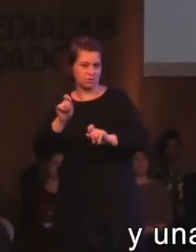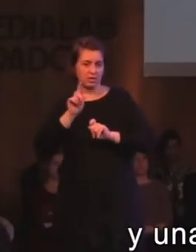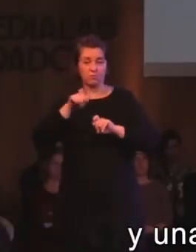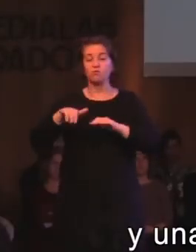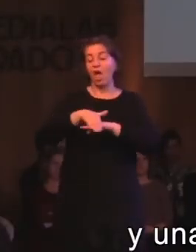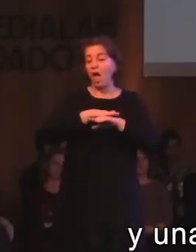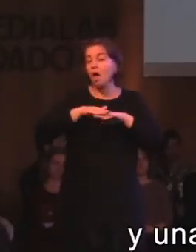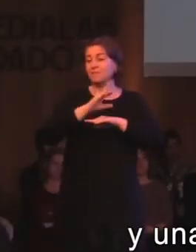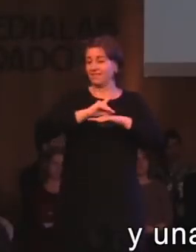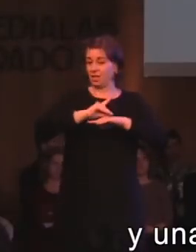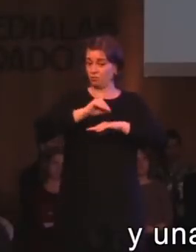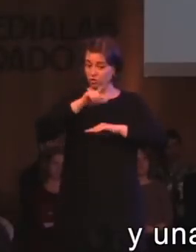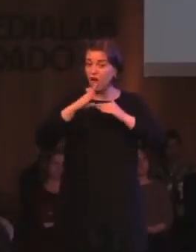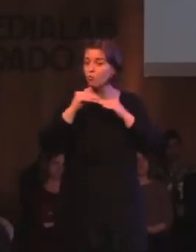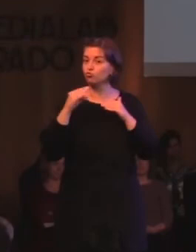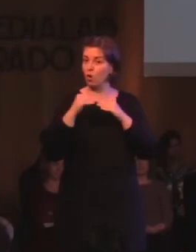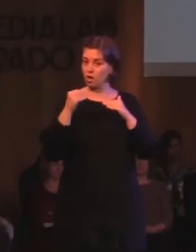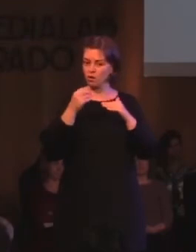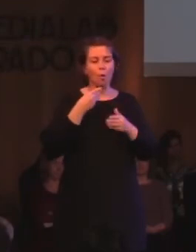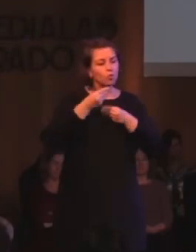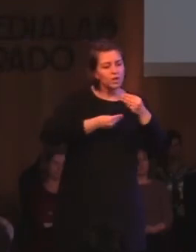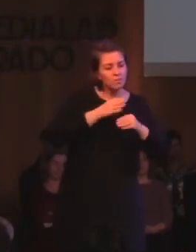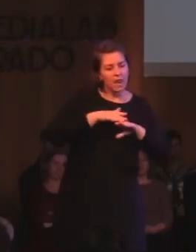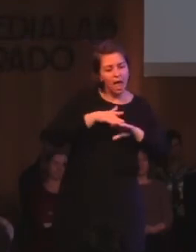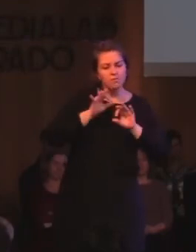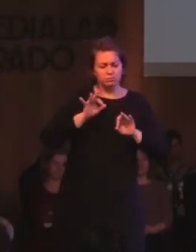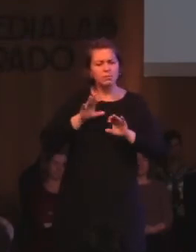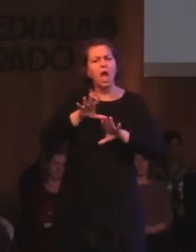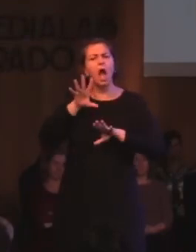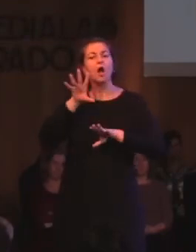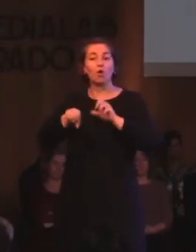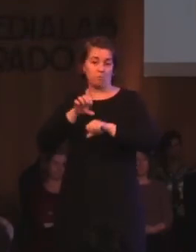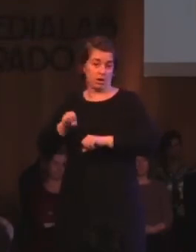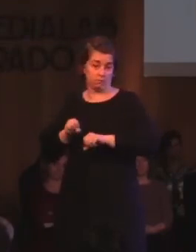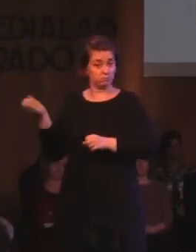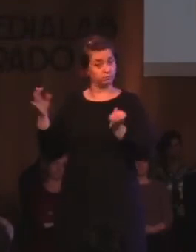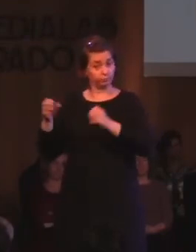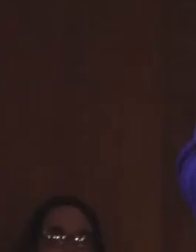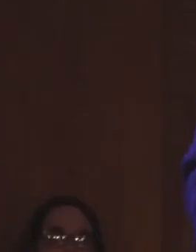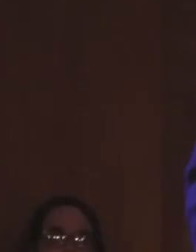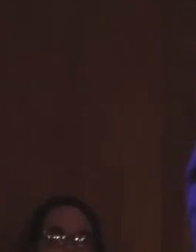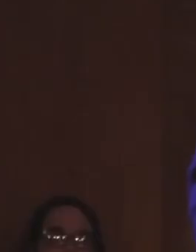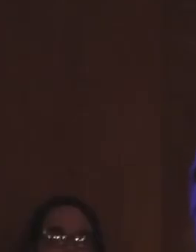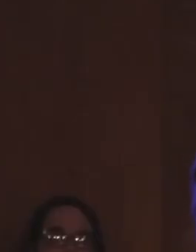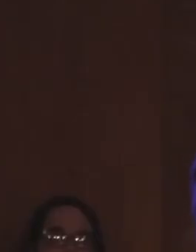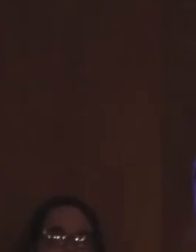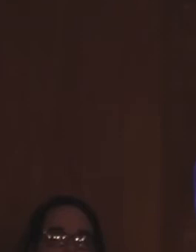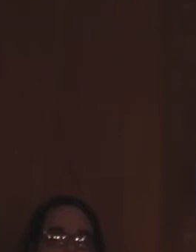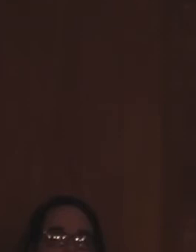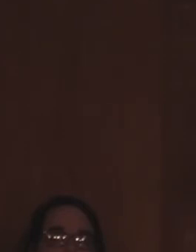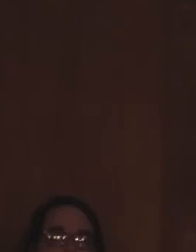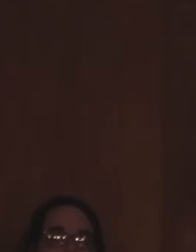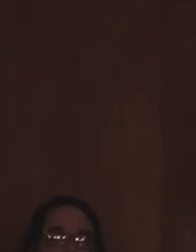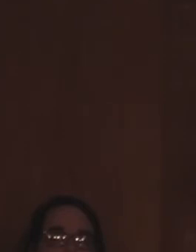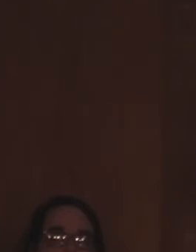que nos usa todos los días cuando va a hacer la compra sin embargo lo más importante es que gracias a una campaña que